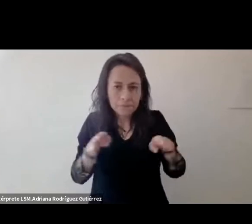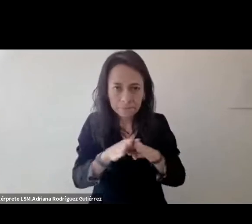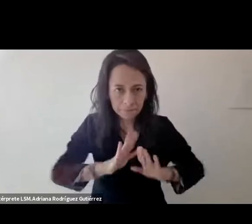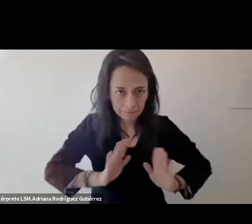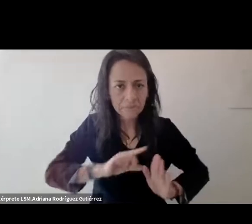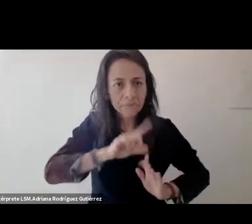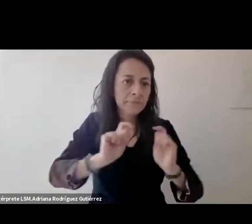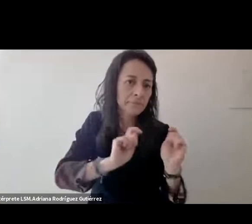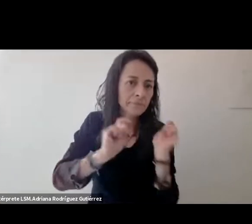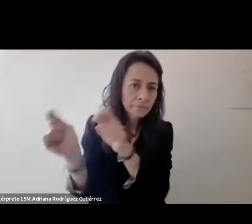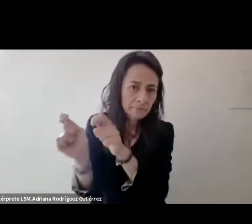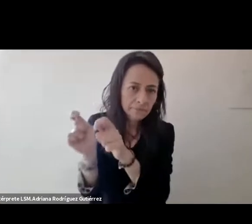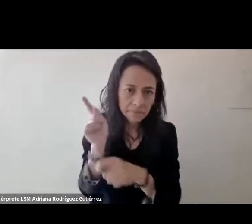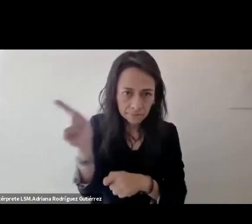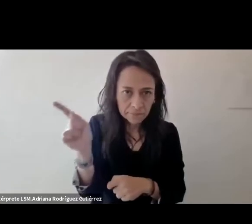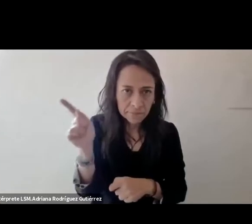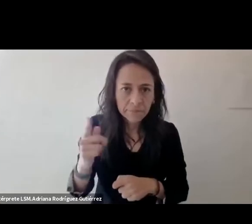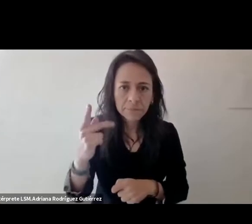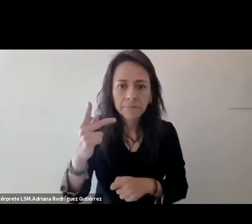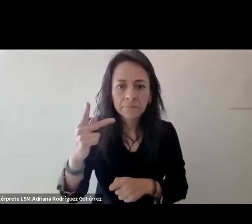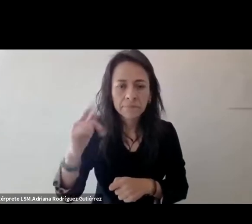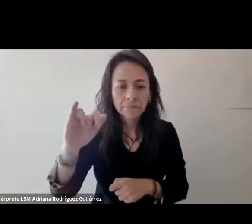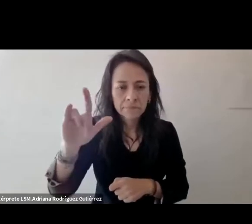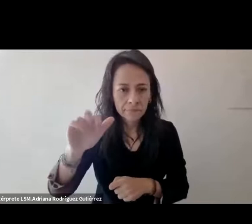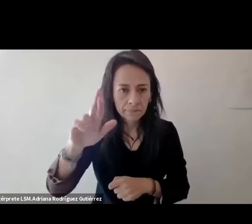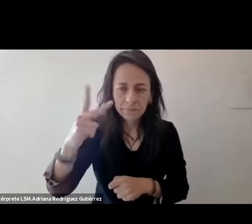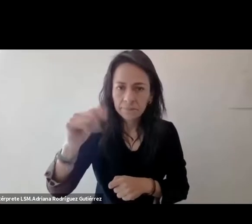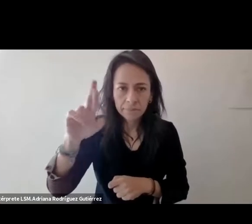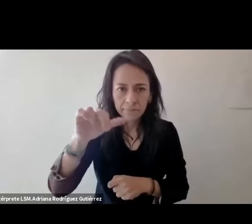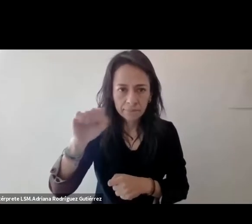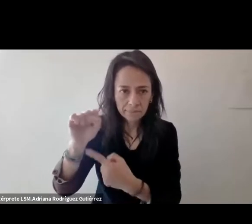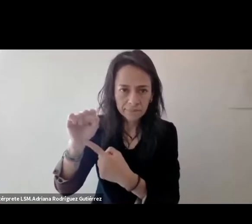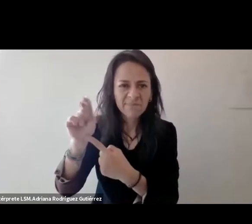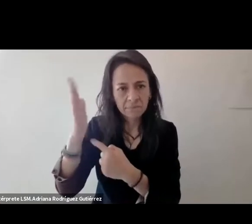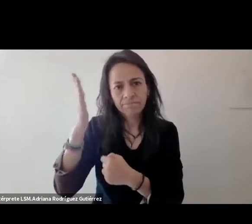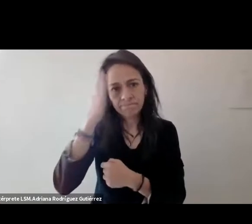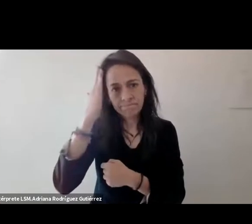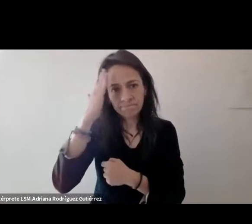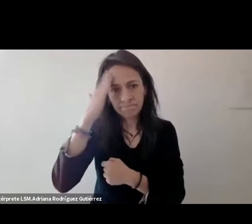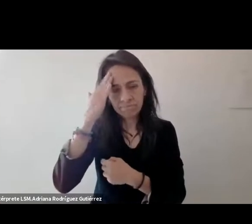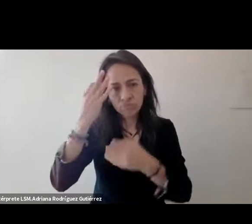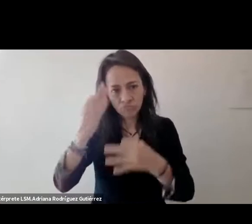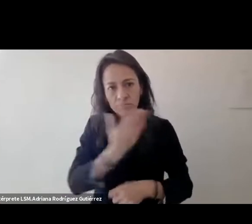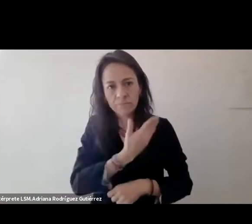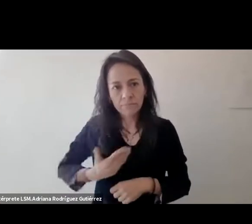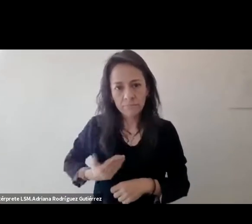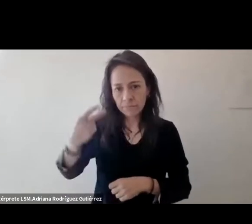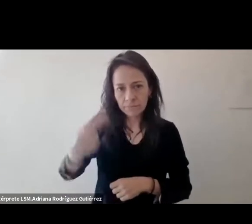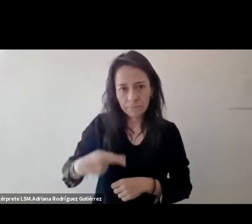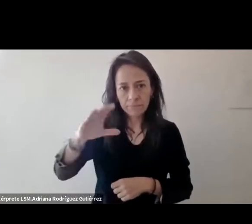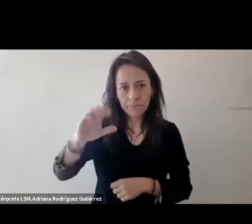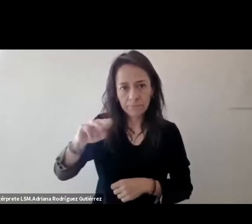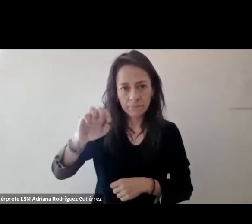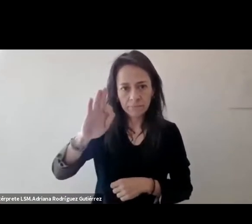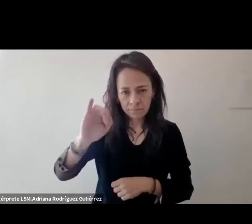palabra a Pilar Parás, presidenta de CEMEFI. Sí,